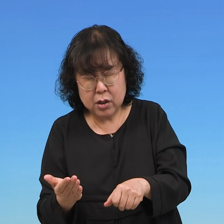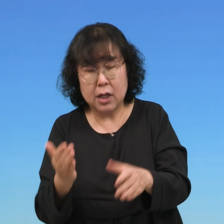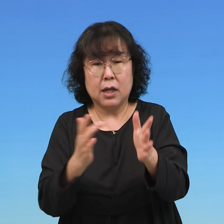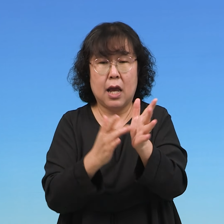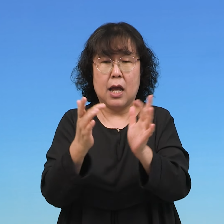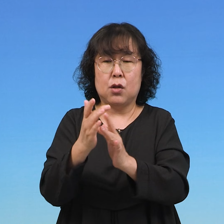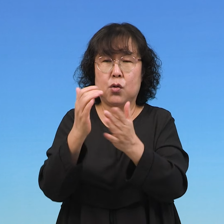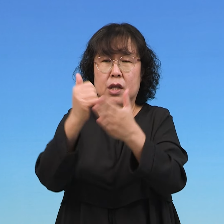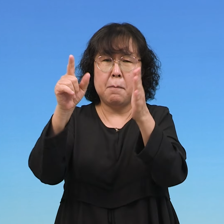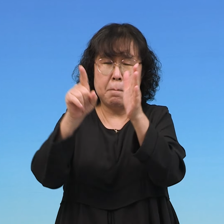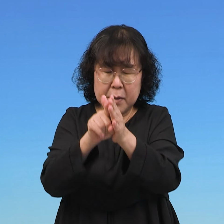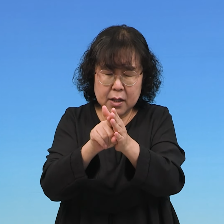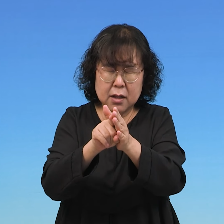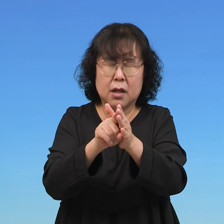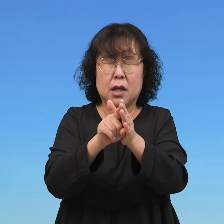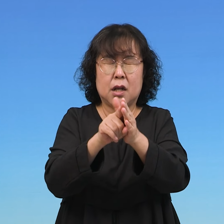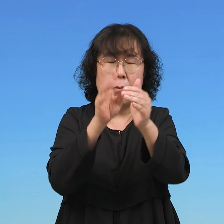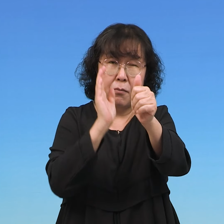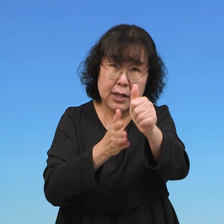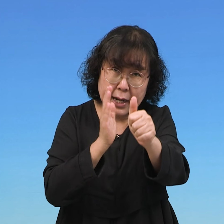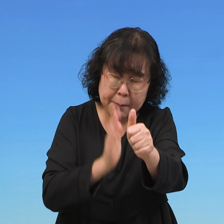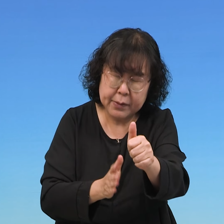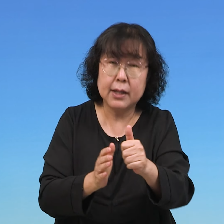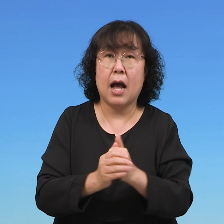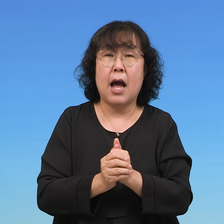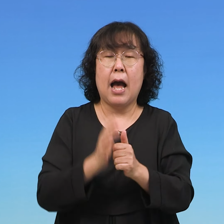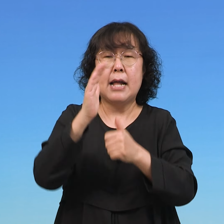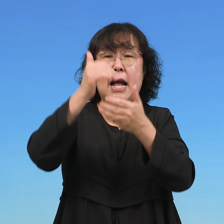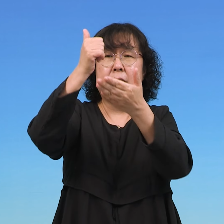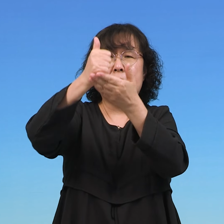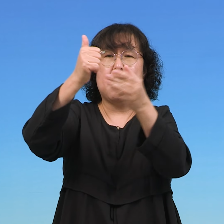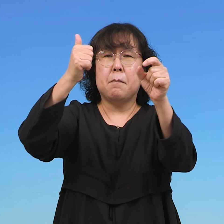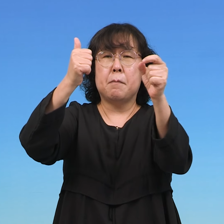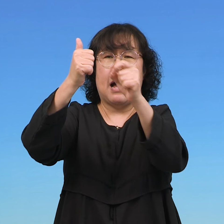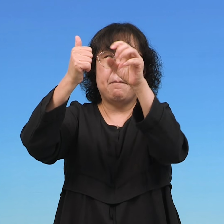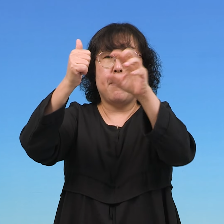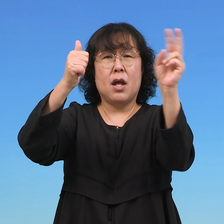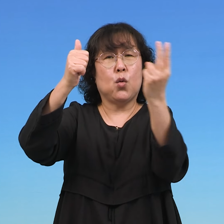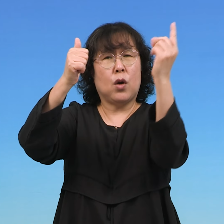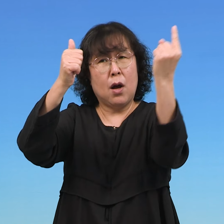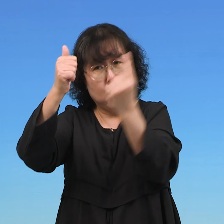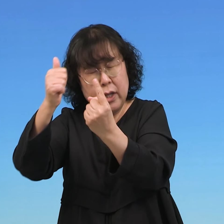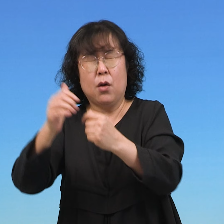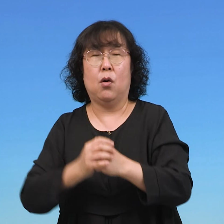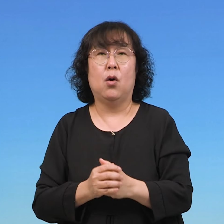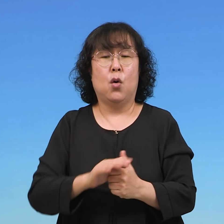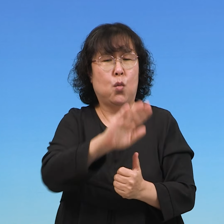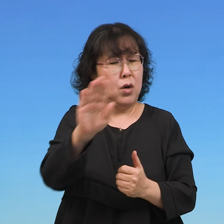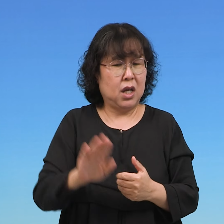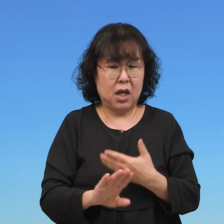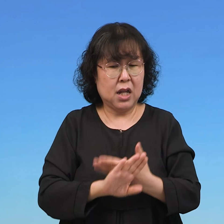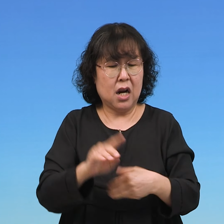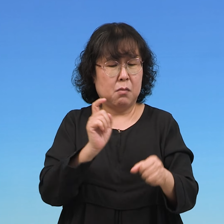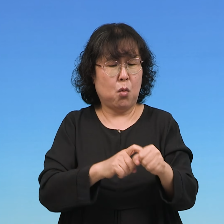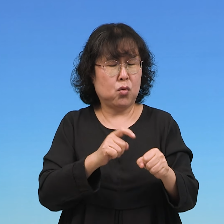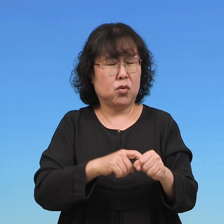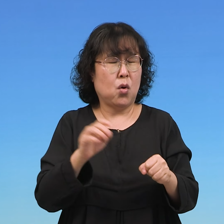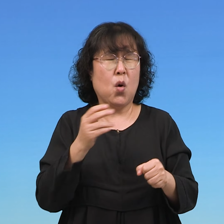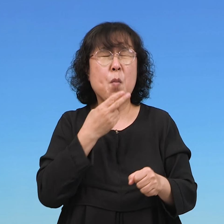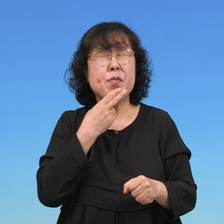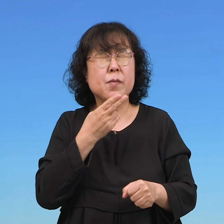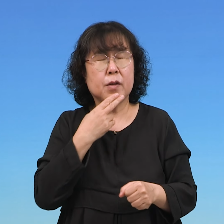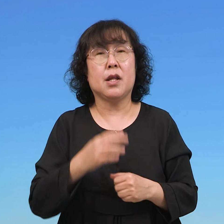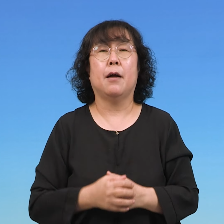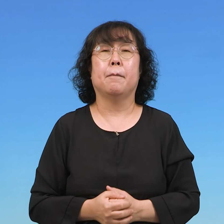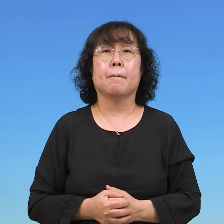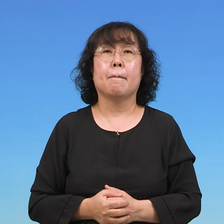좋겠습니다. 여러분 하나님 앞으로 돌아오셨으면 좋겠습니다. 다른 어떤 목적 같은 거 뭐가 있겠습니까? 그리고